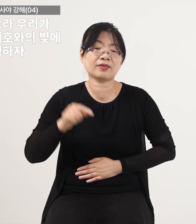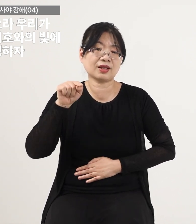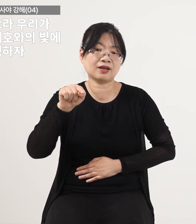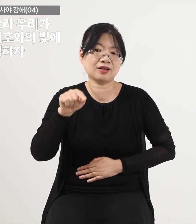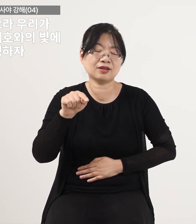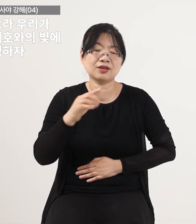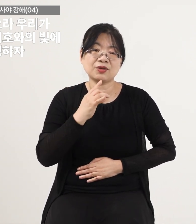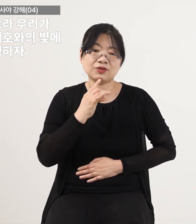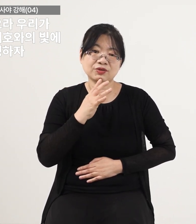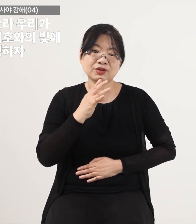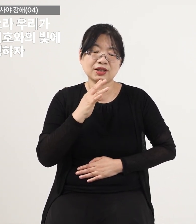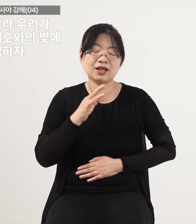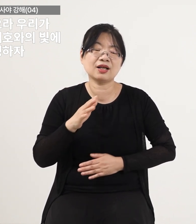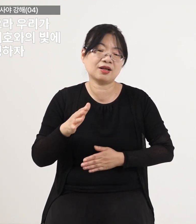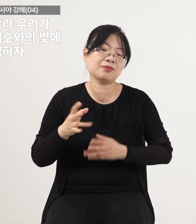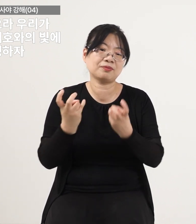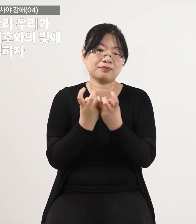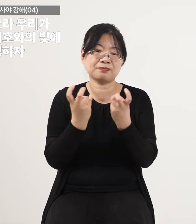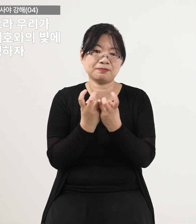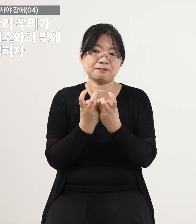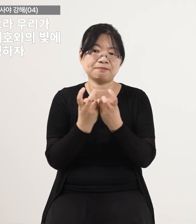이것이 유일한 길이에요.